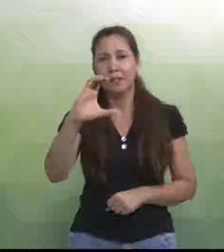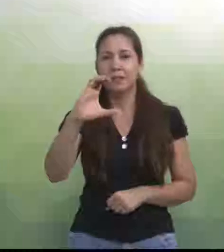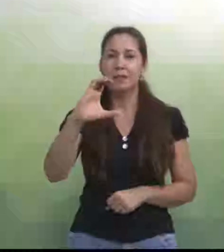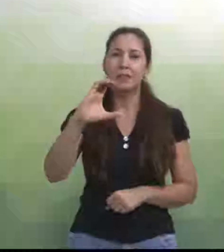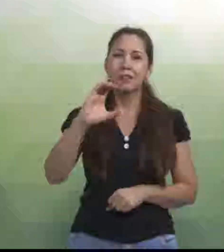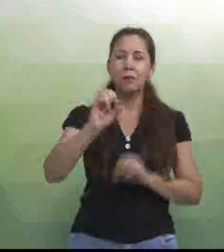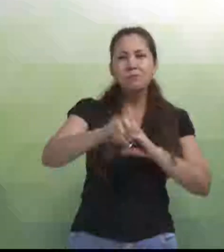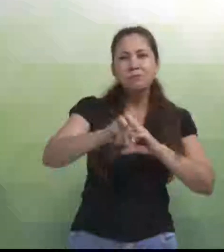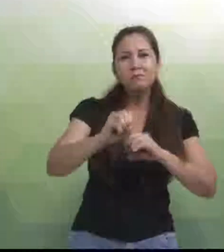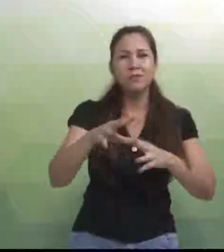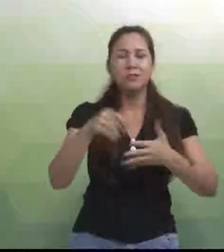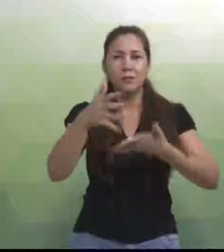Sinais.